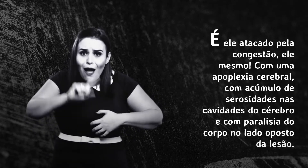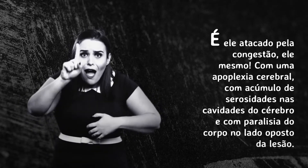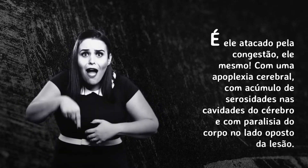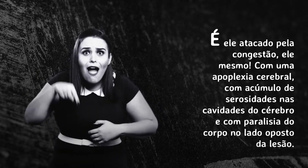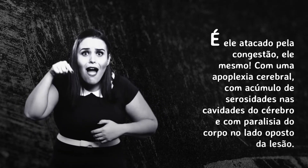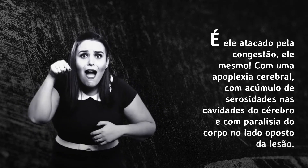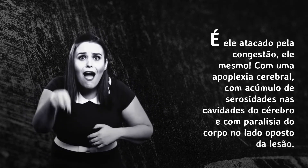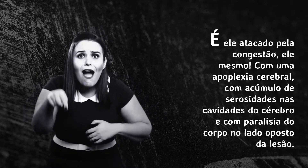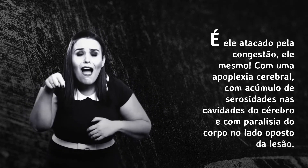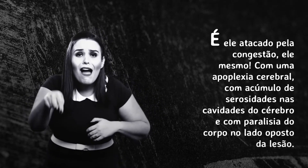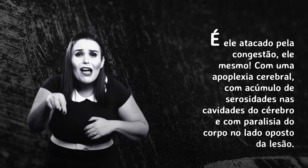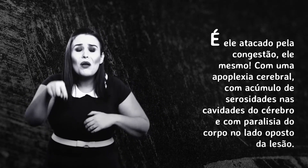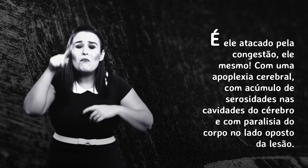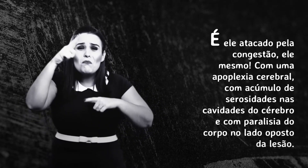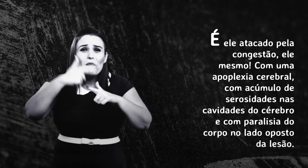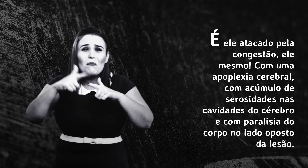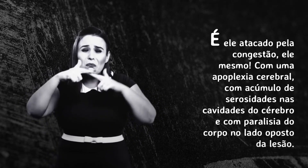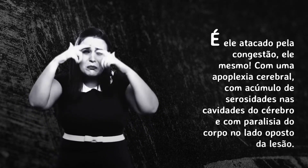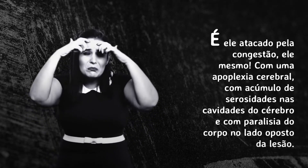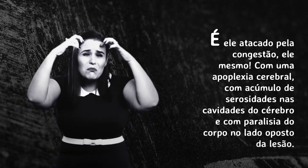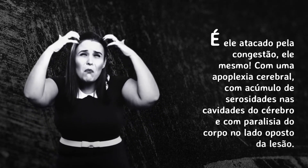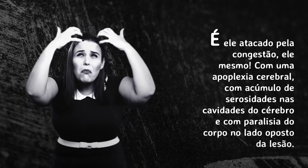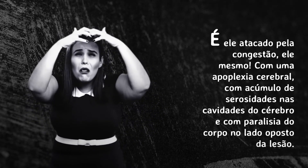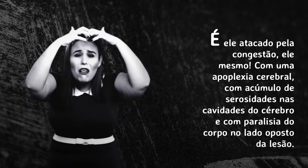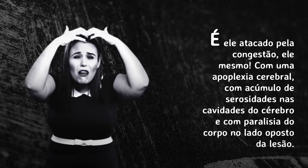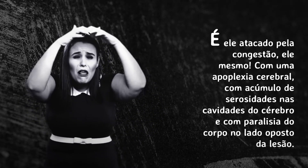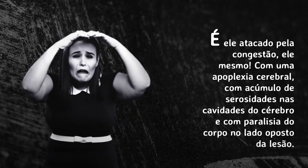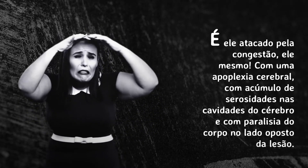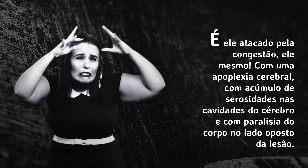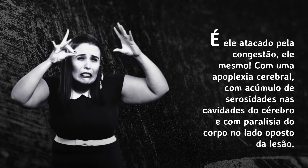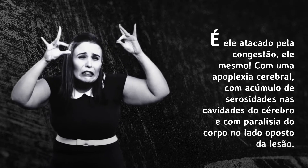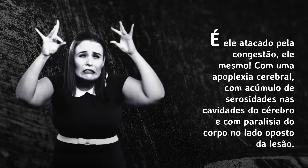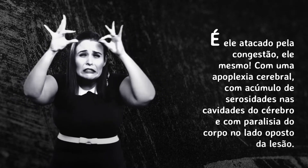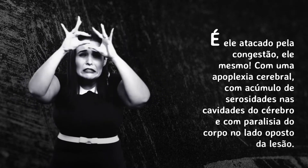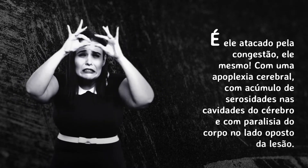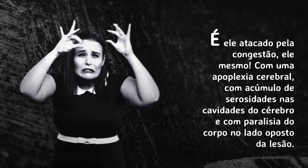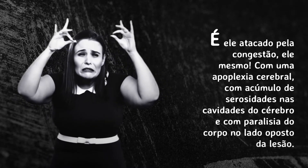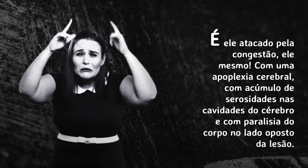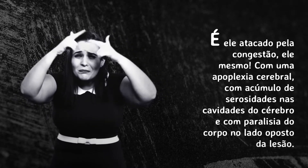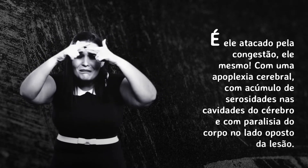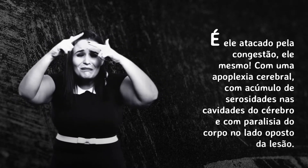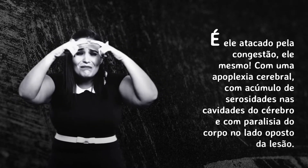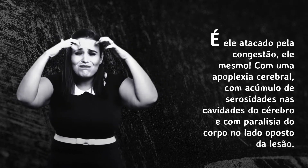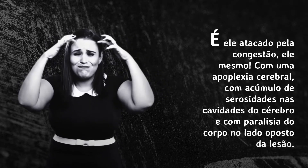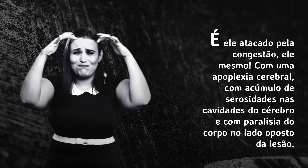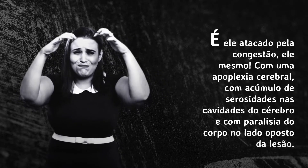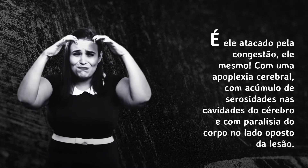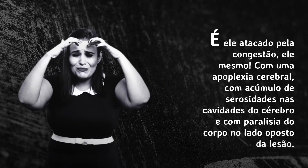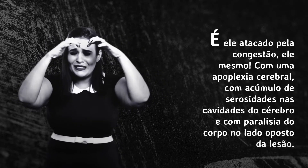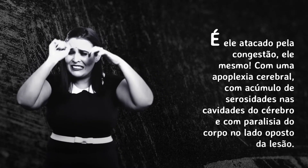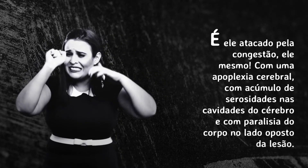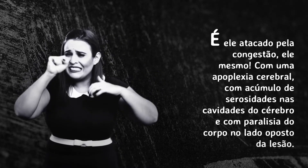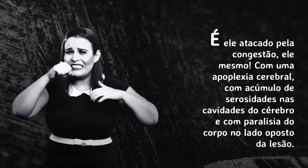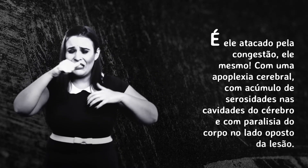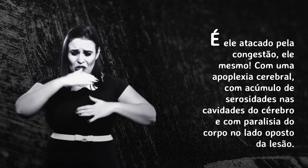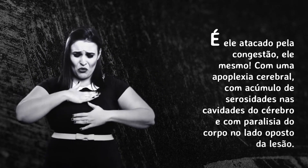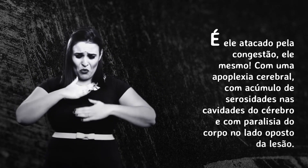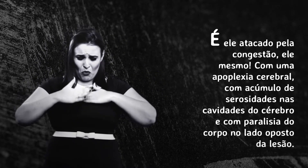mesmo, com uma apoplexia cerebral, com um acúmulo de serosidades nas cavidades do cérebro e com paralisia